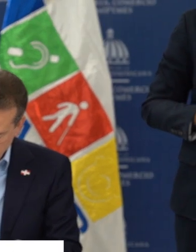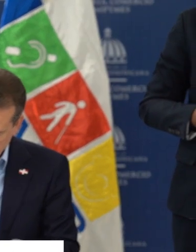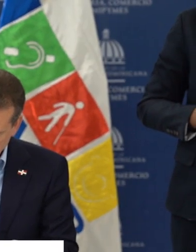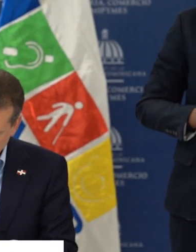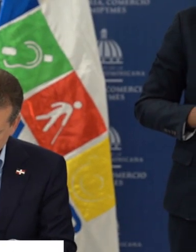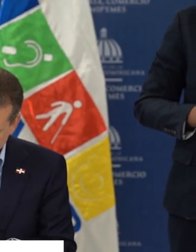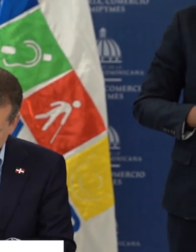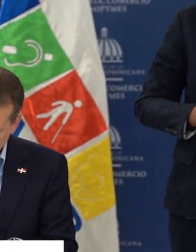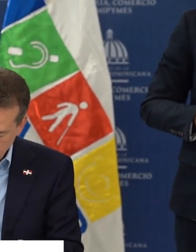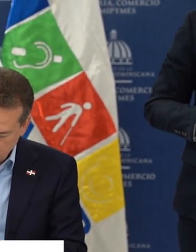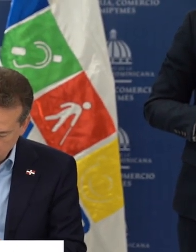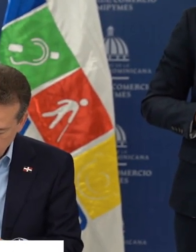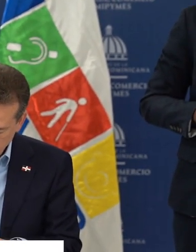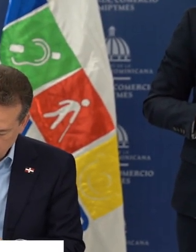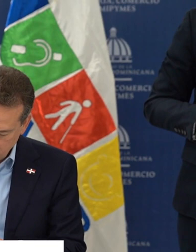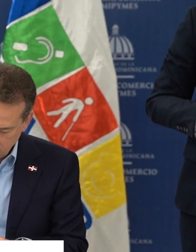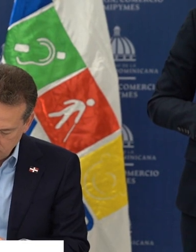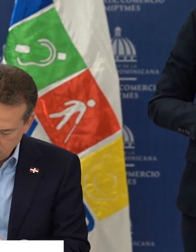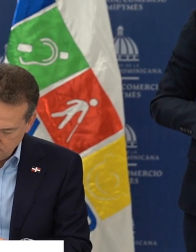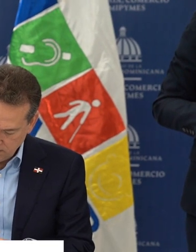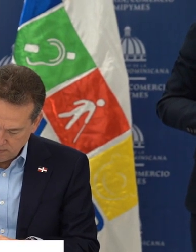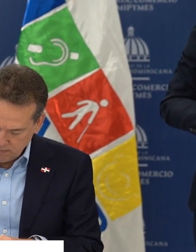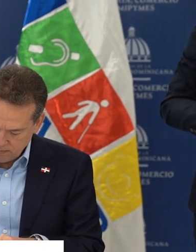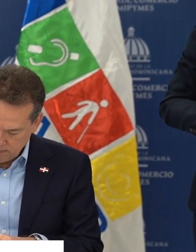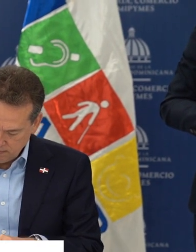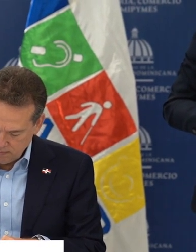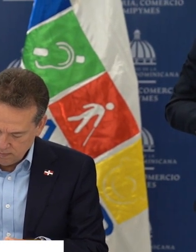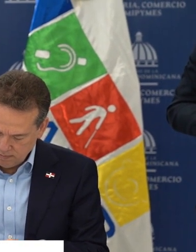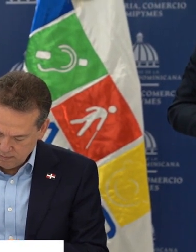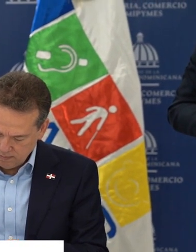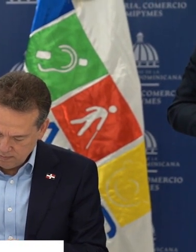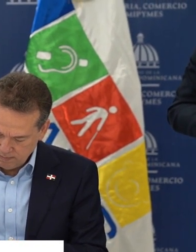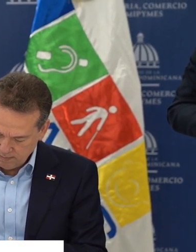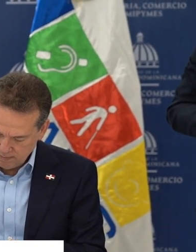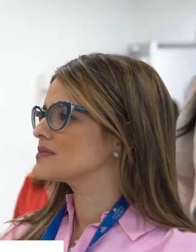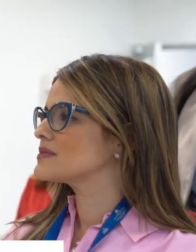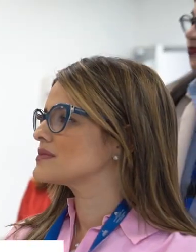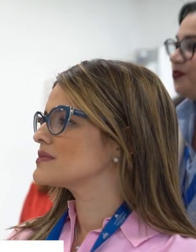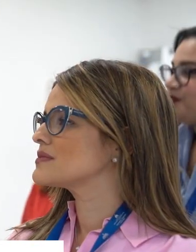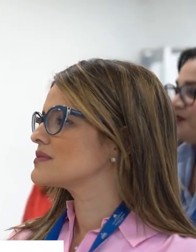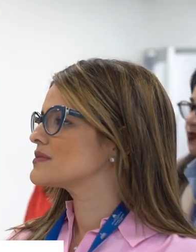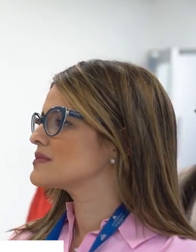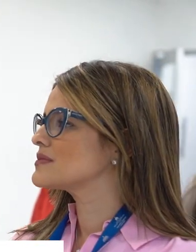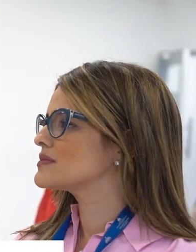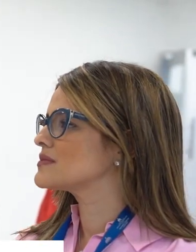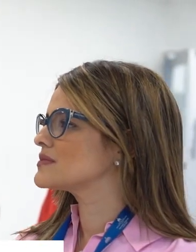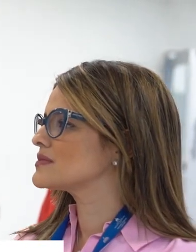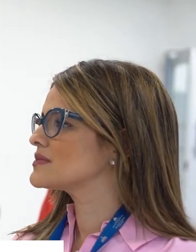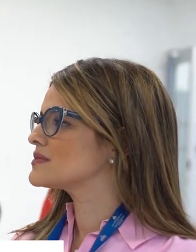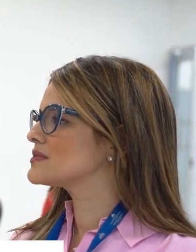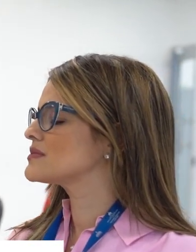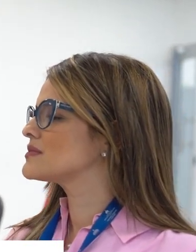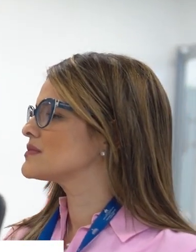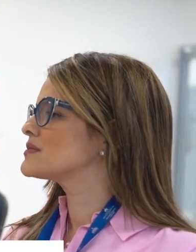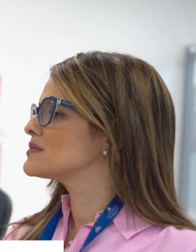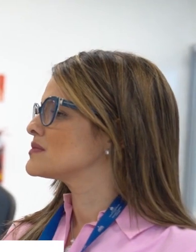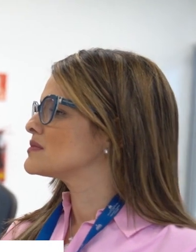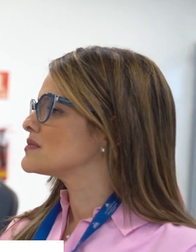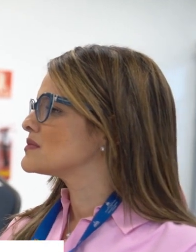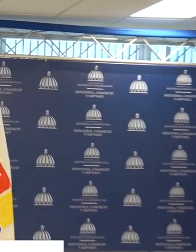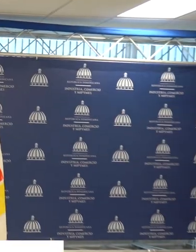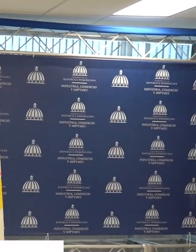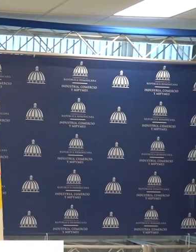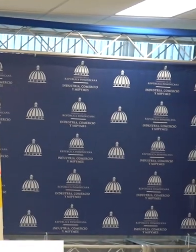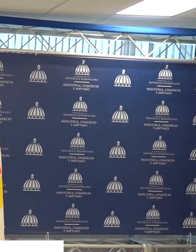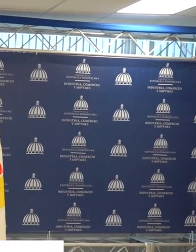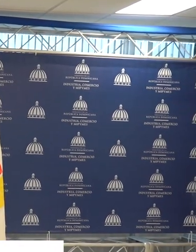en temas de asesoramiento y capacitación dirigido a sus colaboradores a través de talleres en materia de discapacidad tendente a garantizar la igualdad